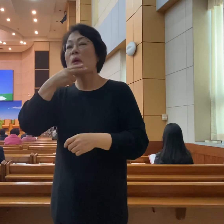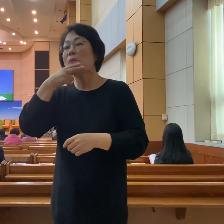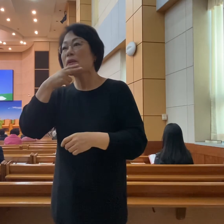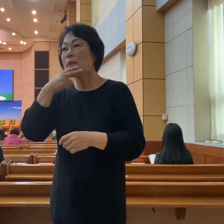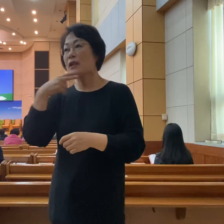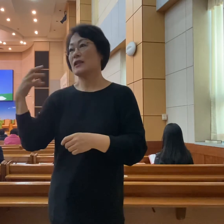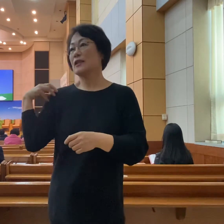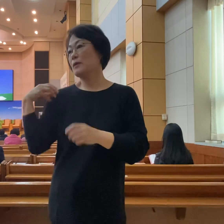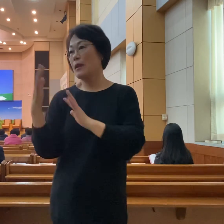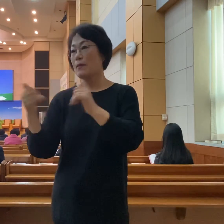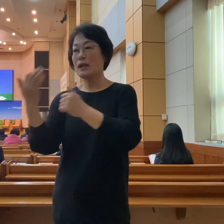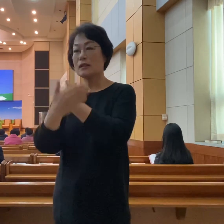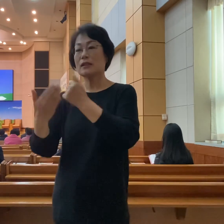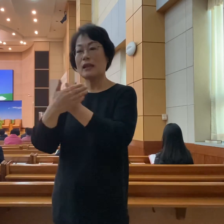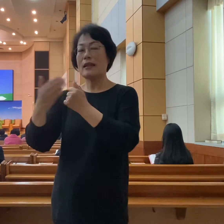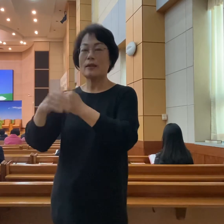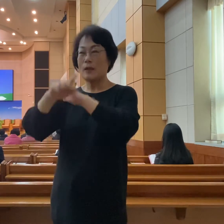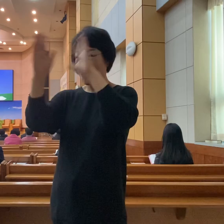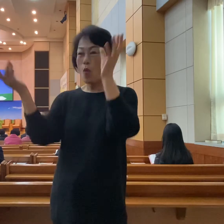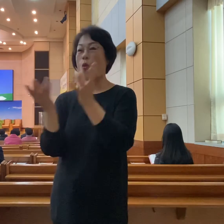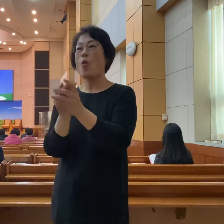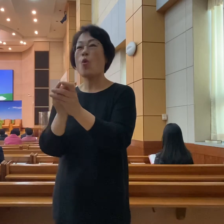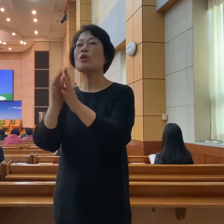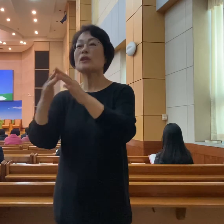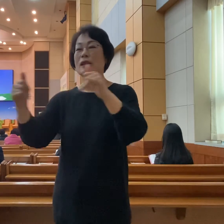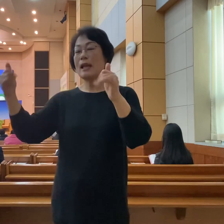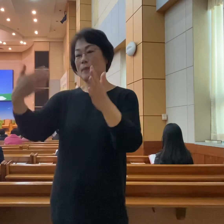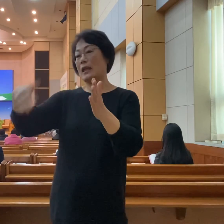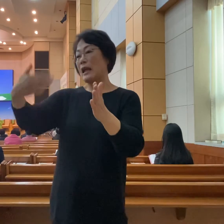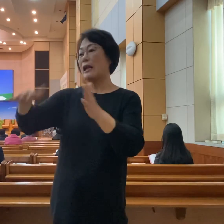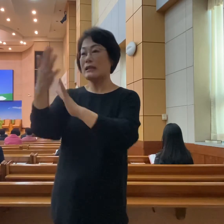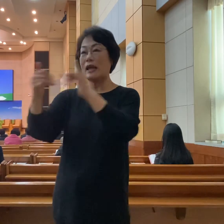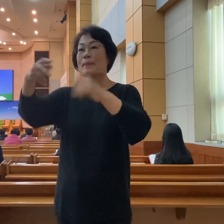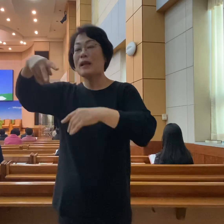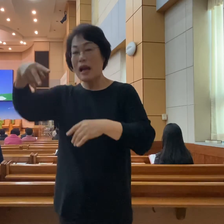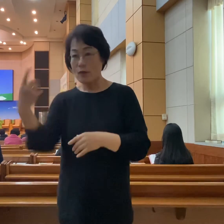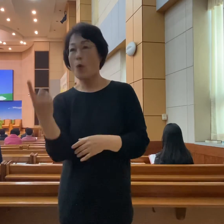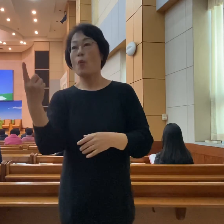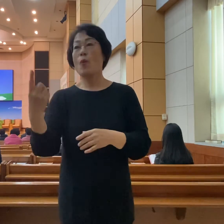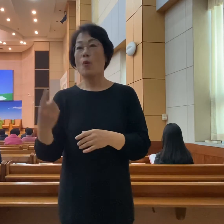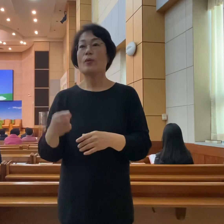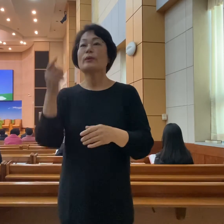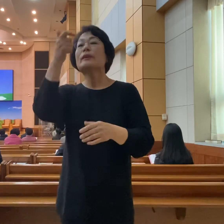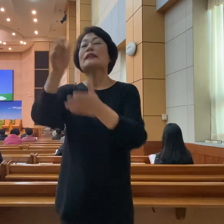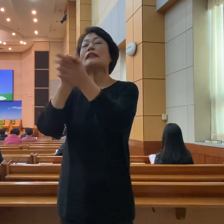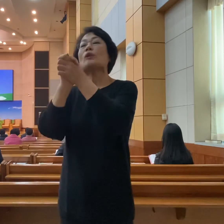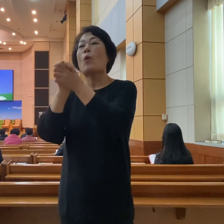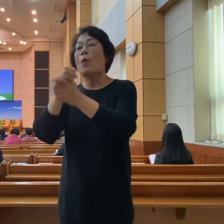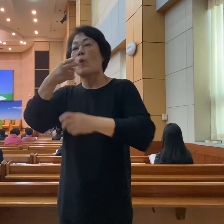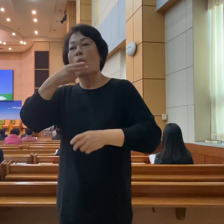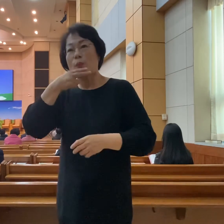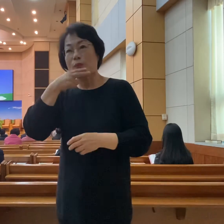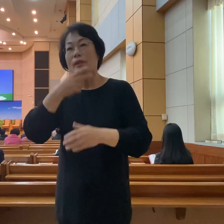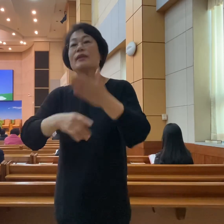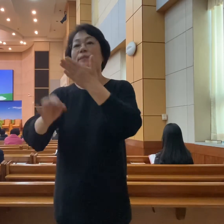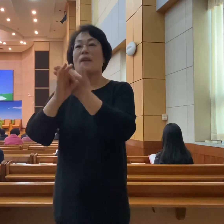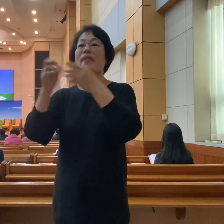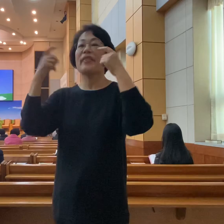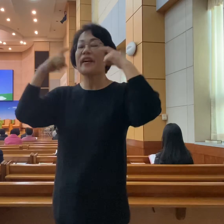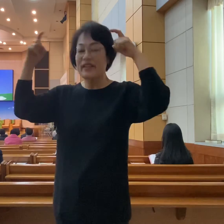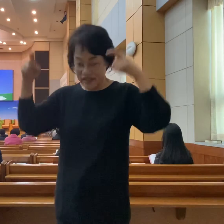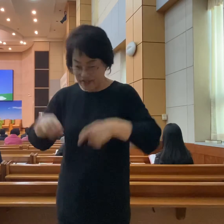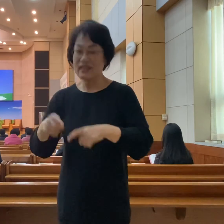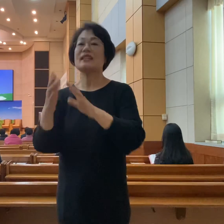직분자든지 그 사람이 은사자든지 그 사람이 뭐 대단한 사람이든지 할 것 없이 기도 안 하는 사람만큼 어리석은